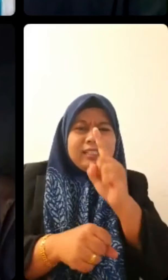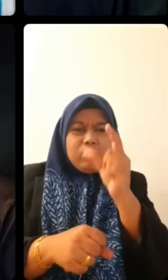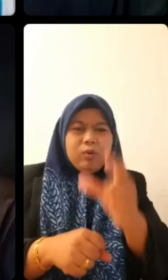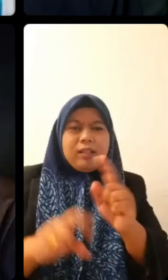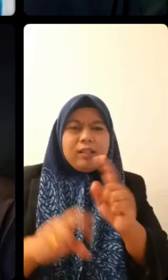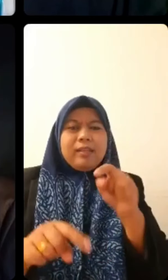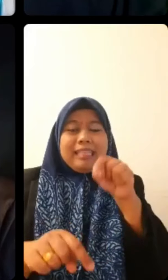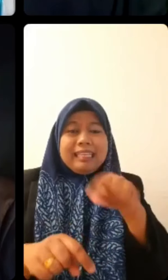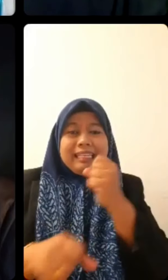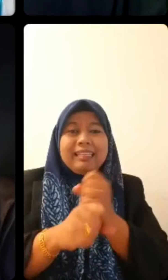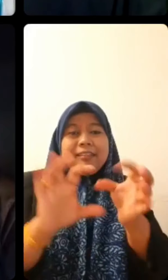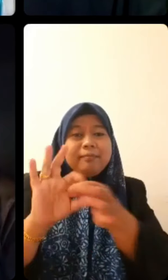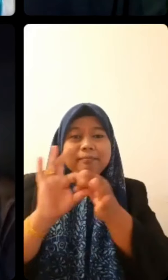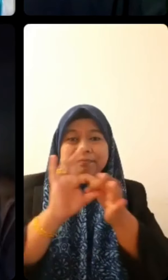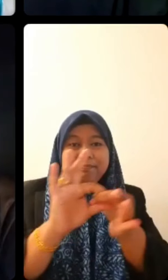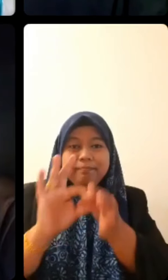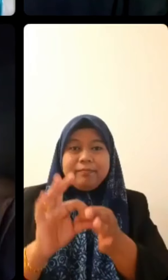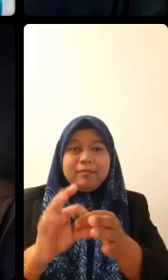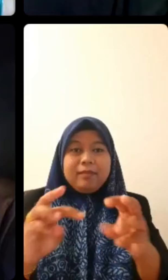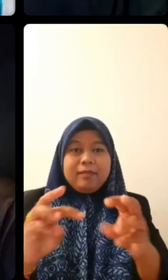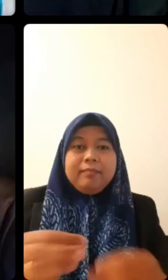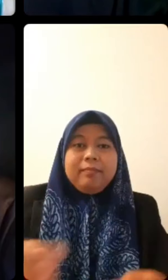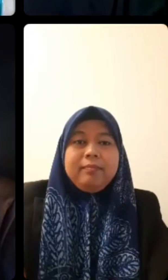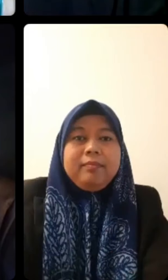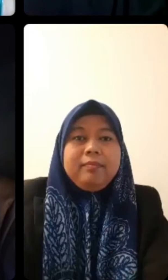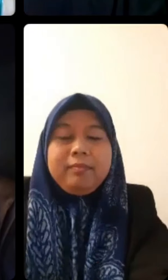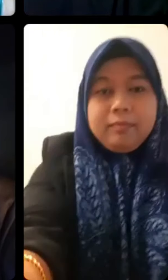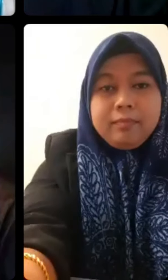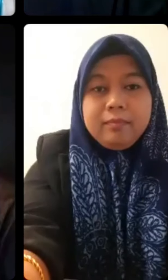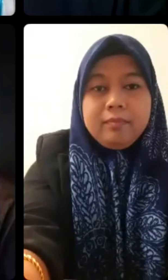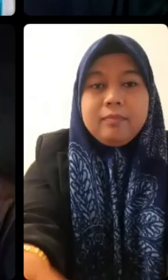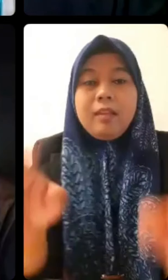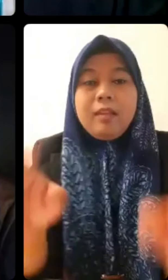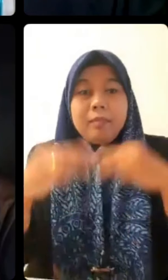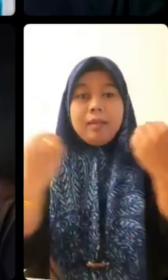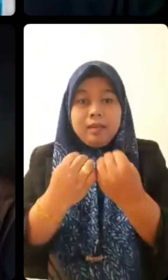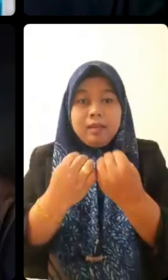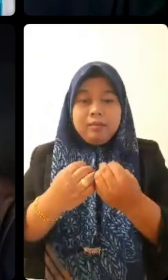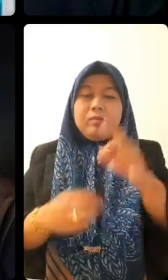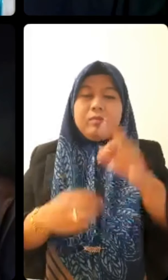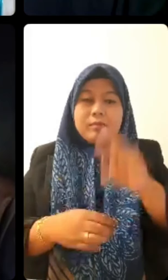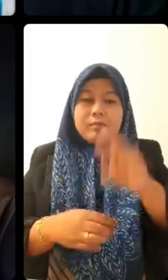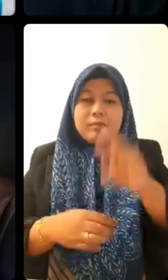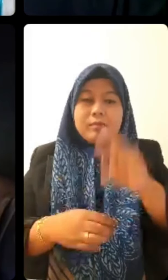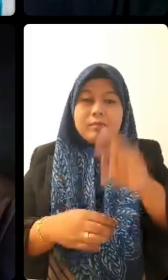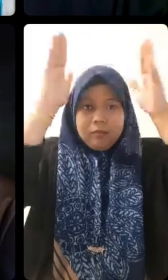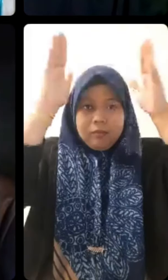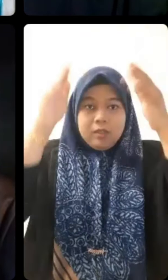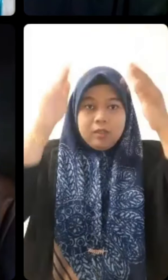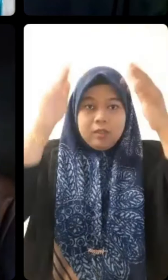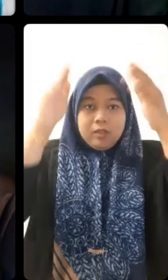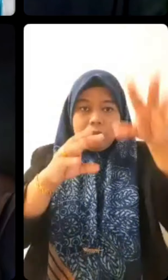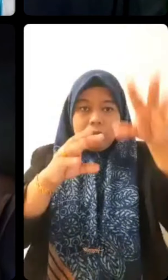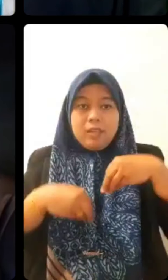juga harus lebih terbuka untuk belajar bahasa isyarat. Ada simple je. Seperti yang Anis cakap tadi, mudah saja.